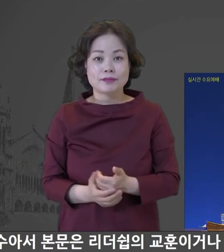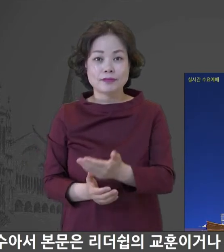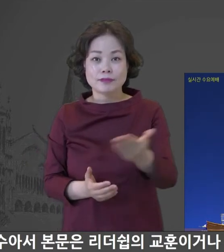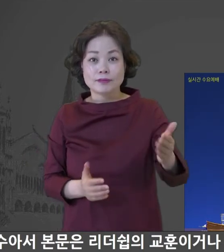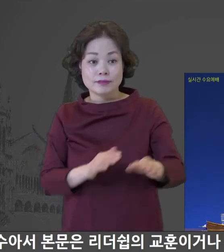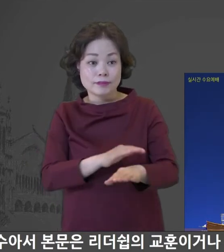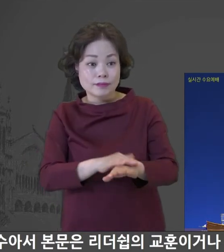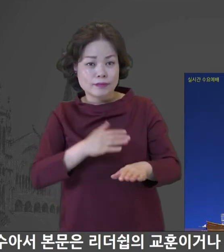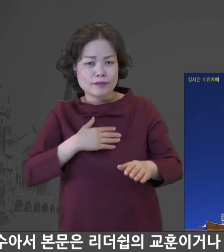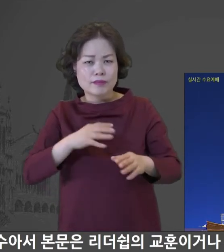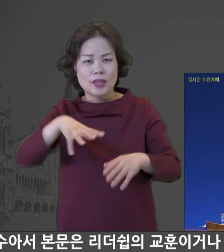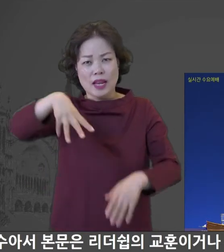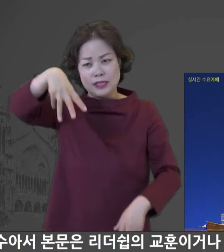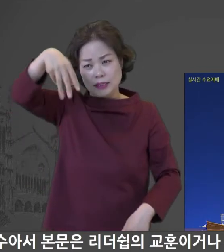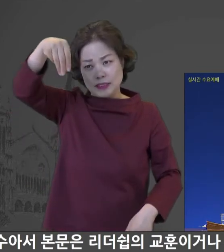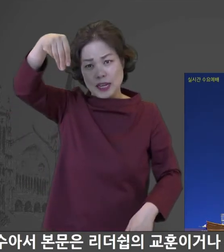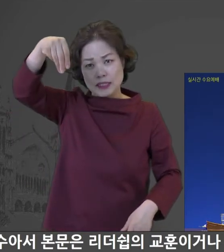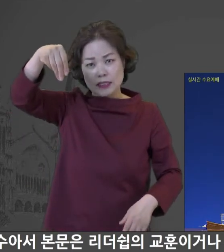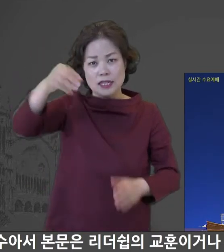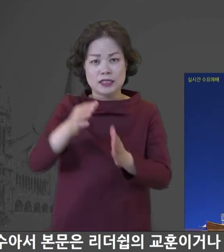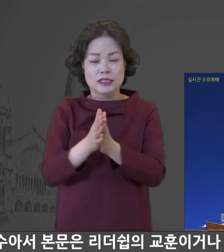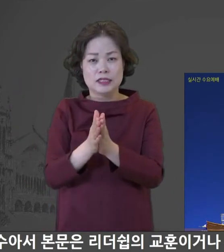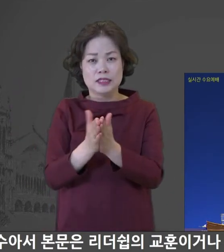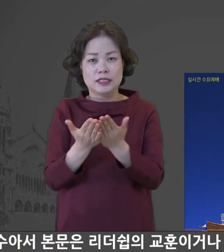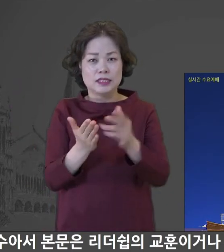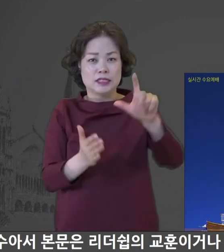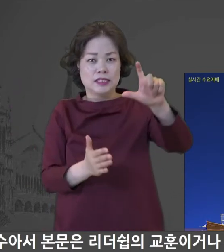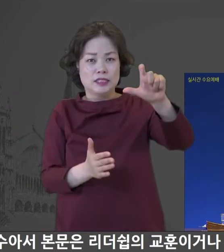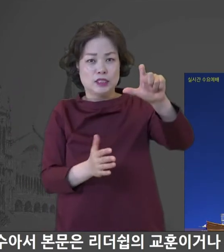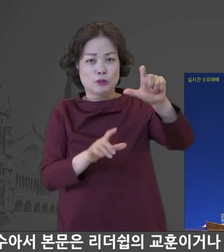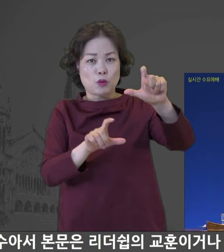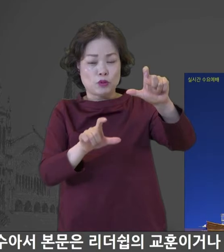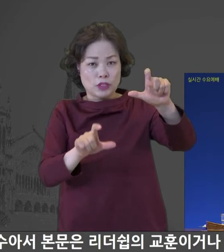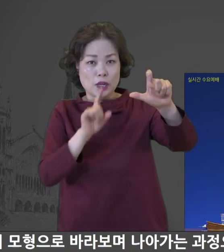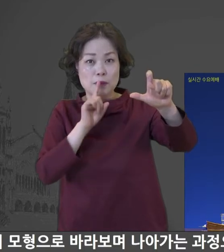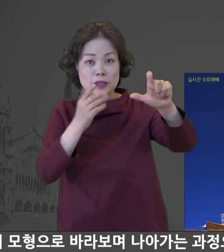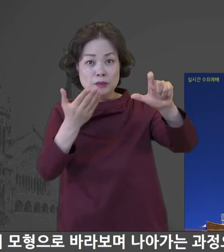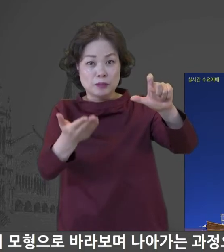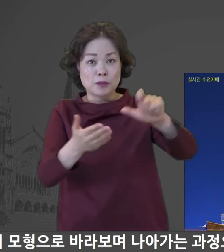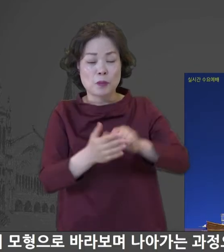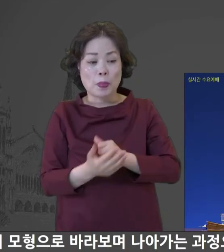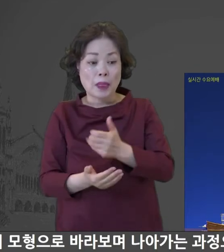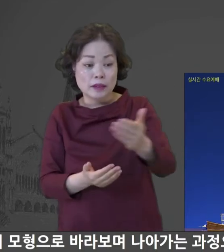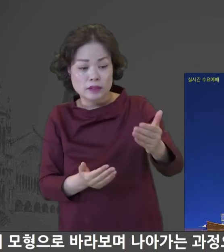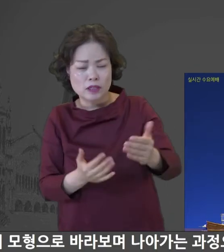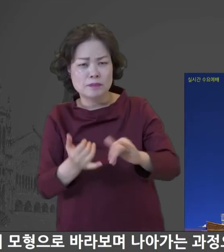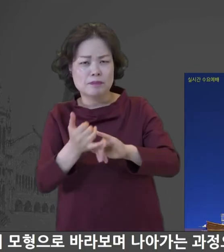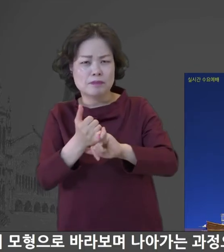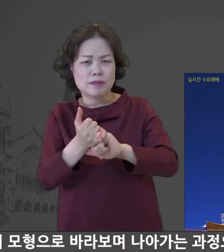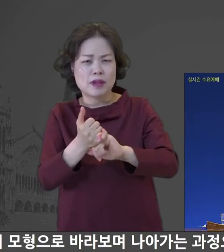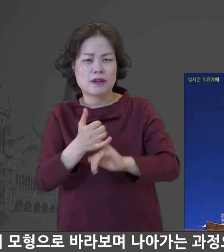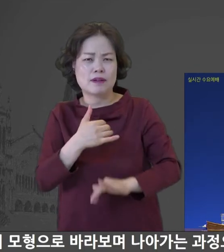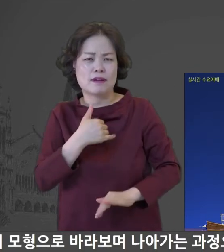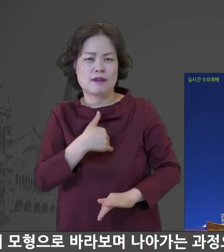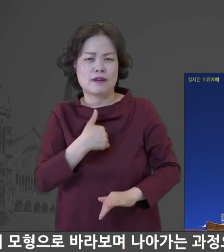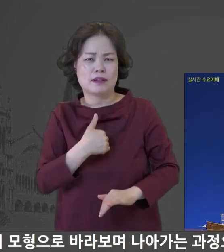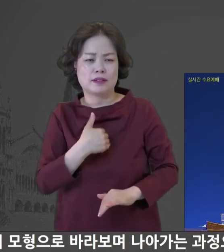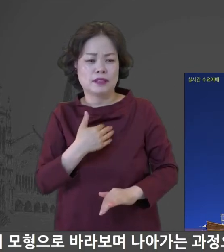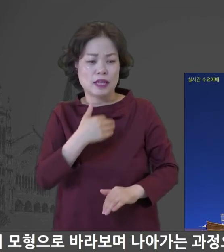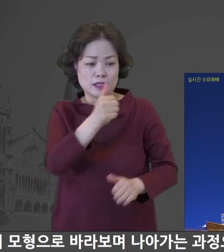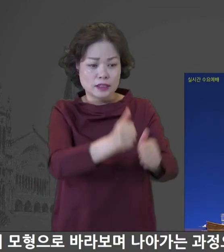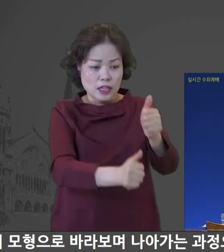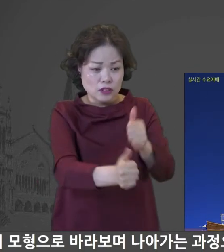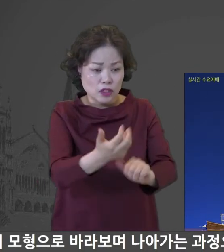잘 아시는 대로 창세기 15장 13절에서 하나님께서 아브라함에게 이렇게 말씀하시죠. 너는 반드시 알라. 내